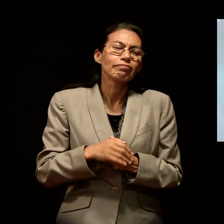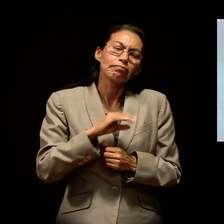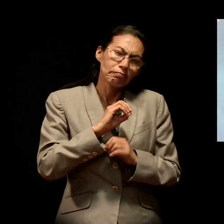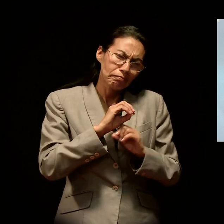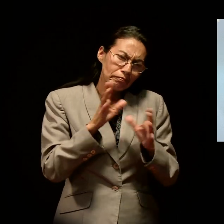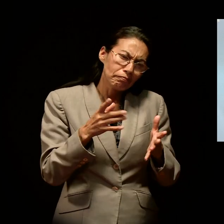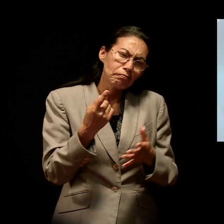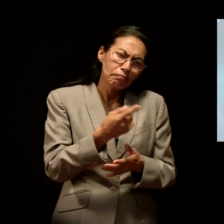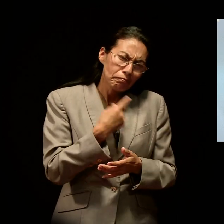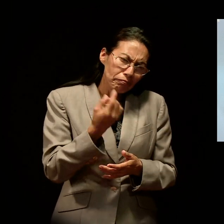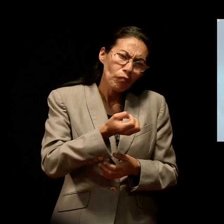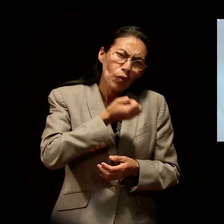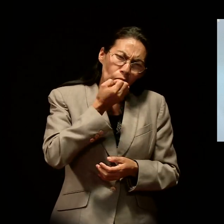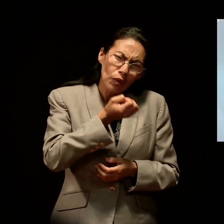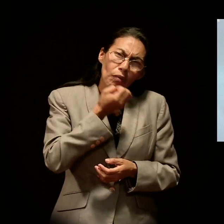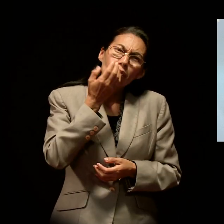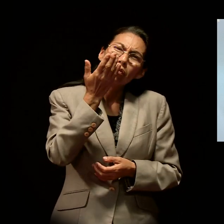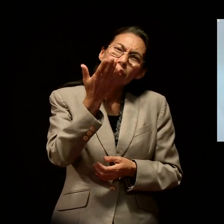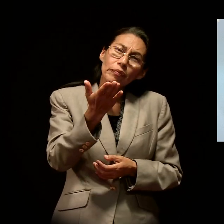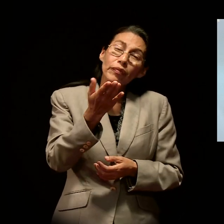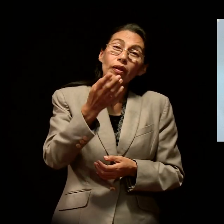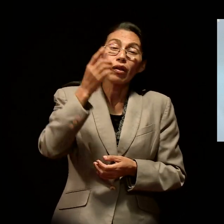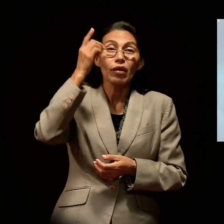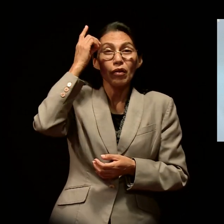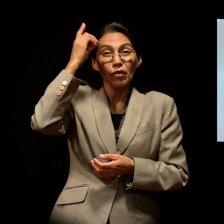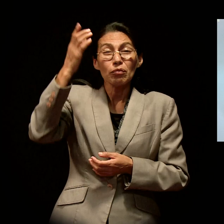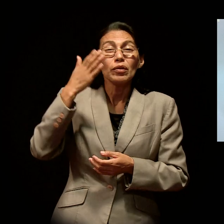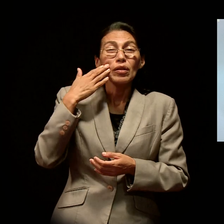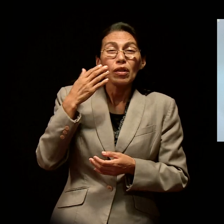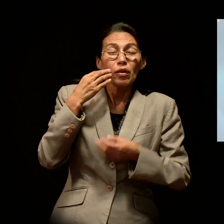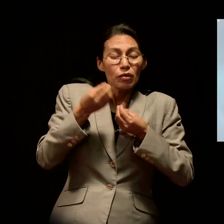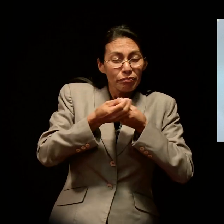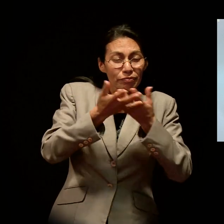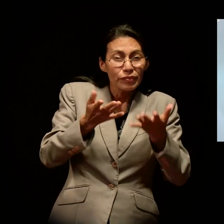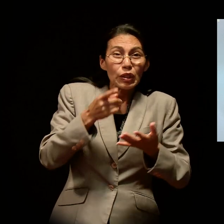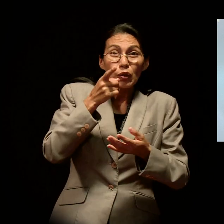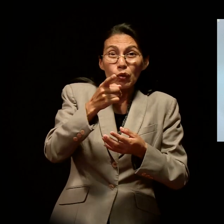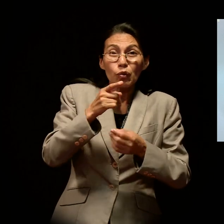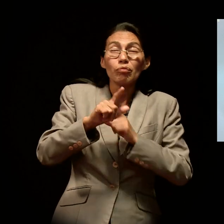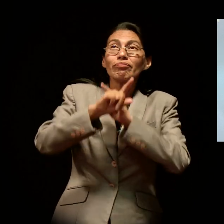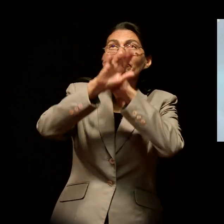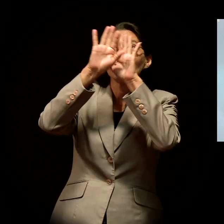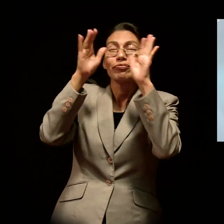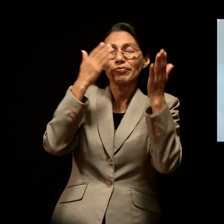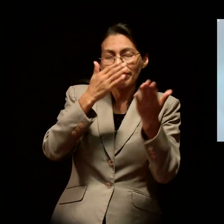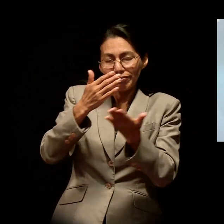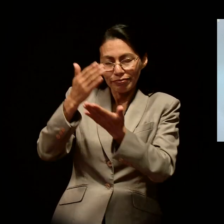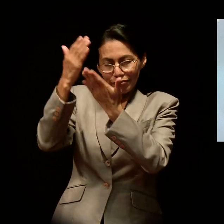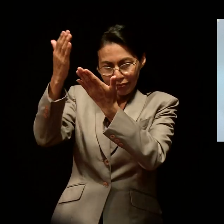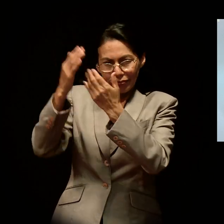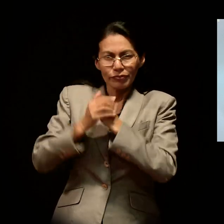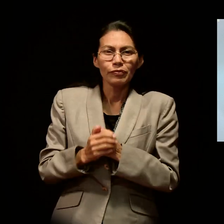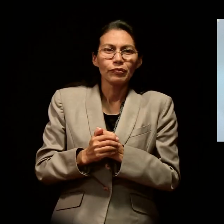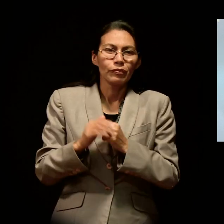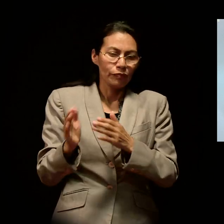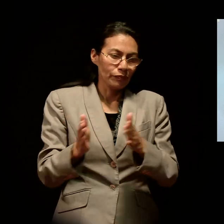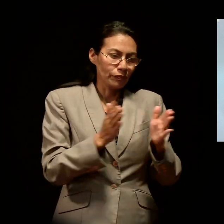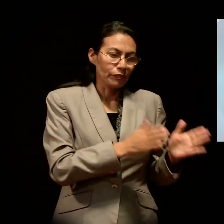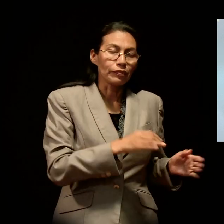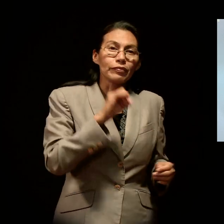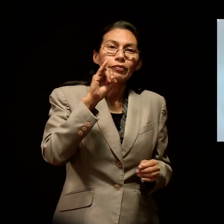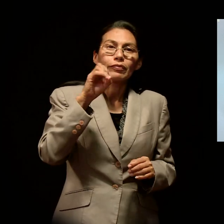Dios pueda obrar un milagro de acuerdo a su misericordia y tú puedas glorificar a Dios